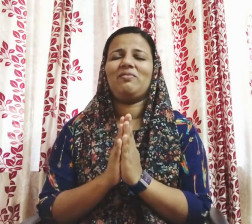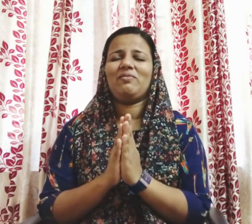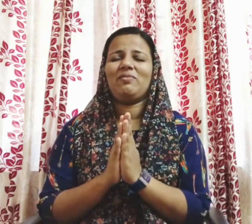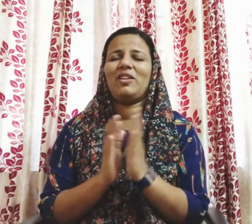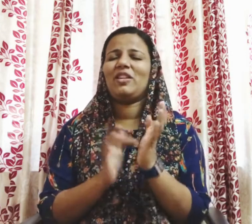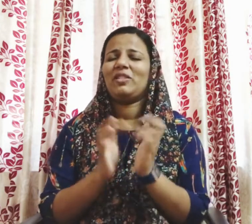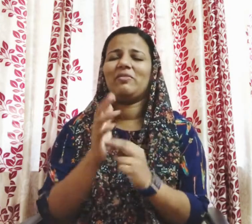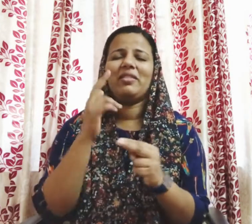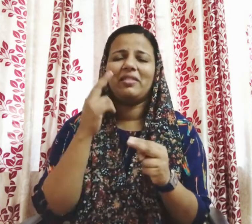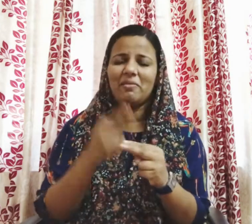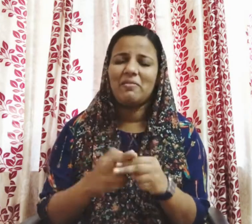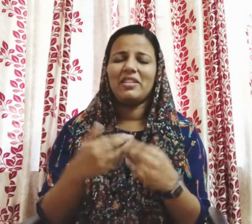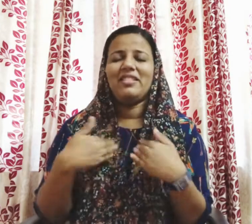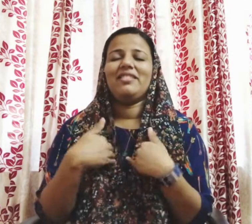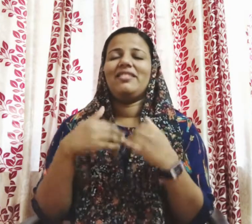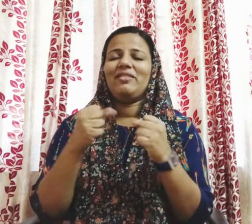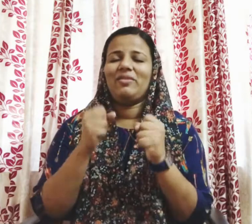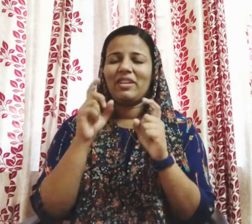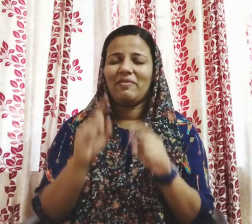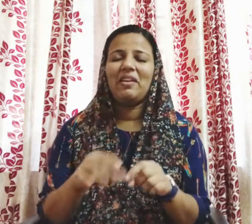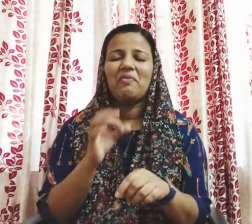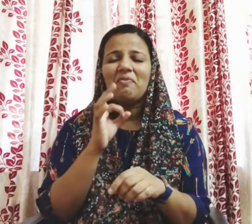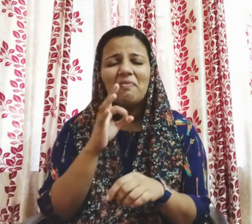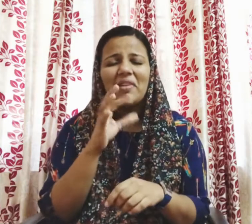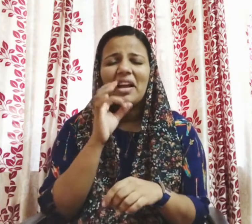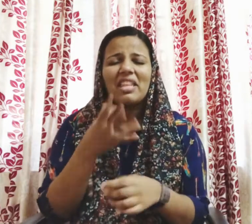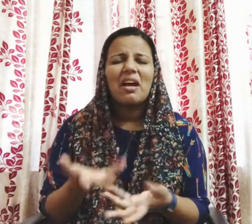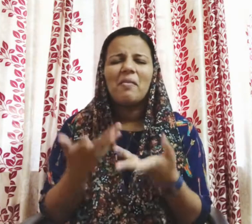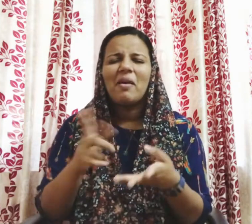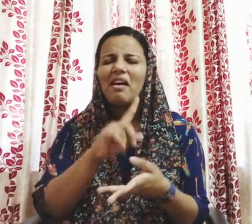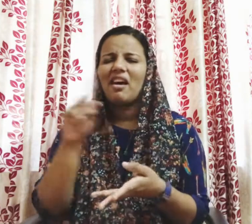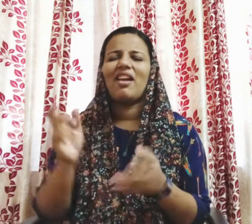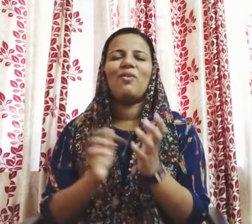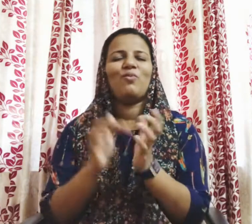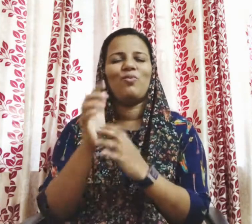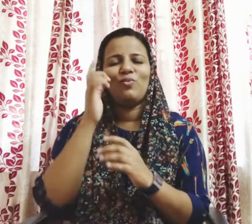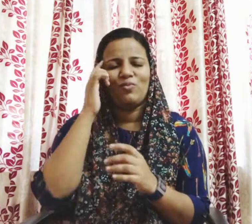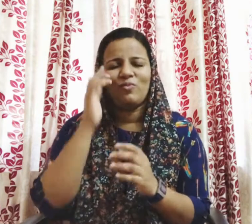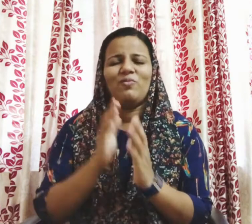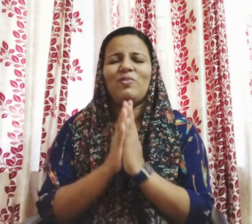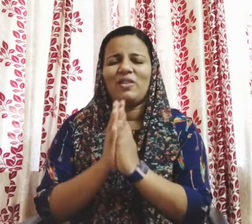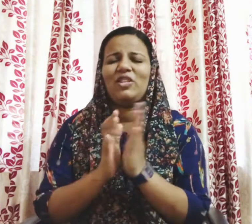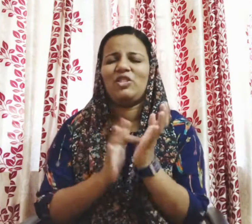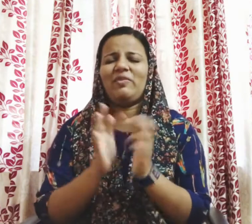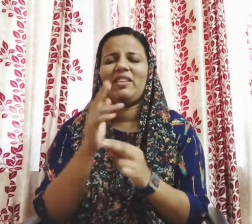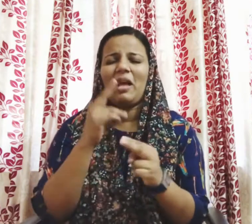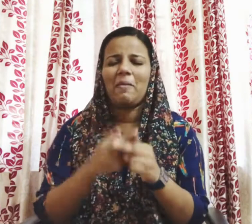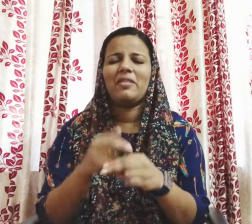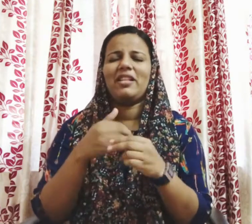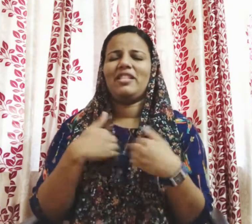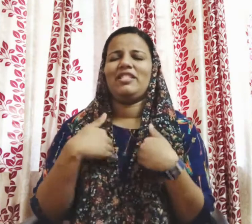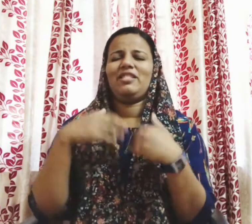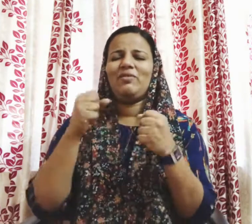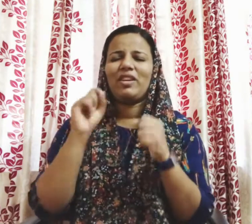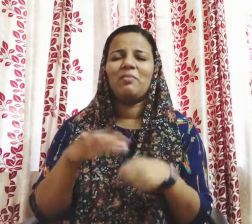നാമത്തിൽ സൗഖ്യമാകട്ടെ. യേശുവിൻ്റെ നാമത്തിൽ സൗഖ്യമാകട്ടെ. അതിവേദനകളാൽ ഭാരപ്പെടുന്നവർക്ക് വേണ്ടി പ്രാർത്ഥിക്കുന്നു. യേശു ക്രിസ്തുവിൻ്റെ നാമത്തിൽ